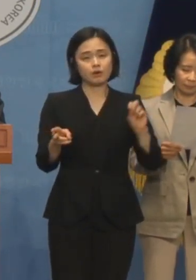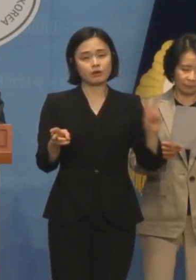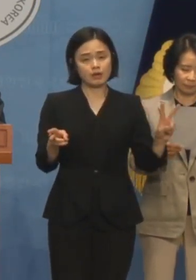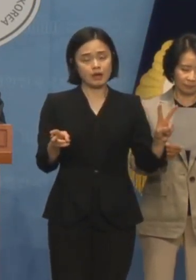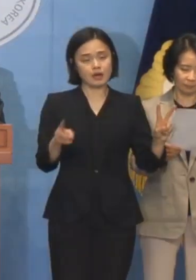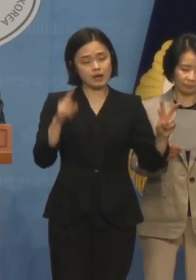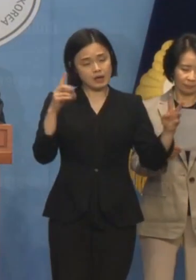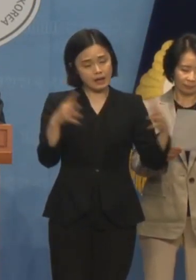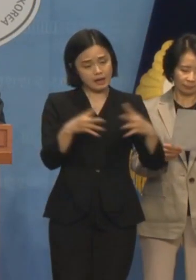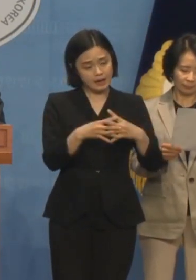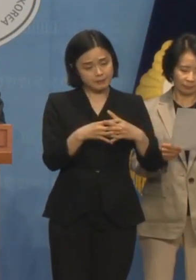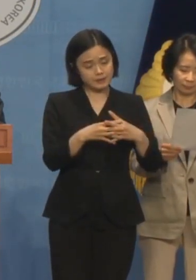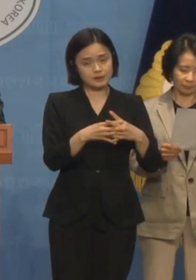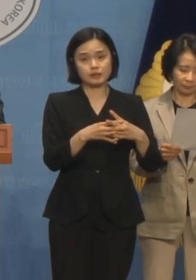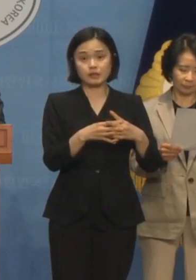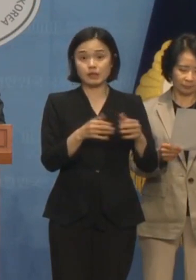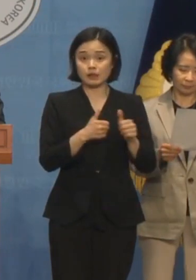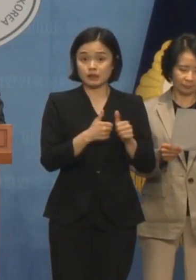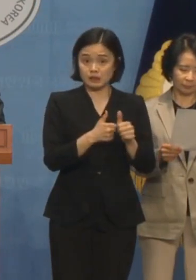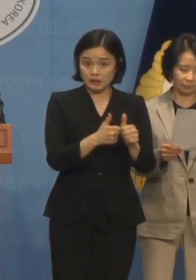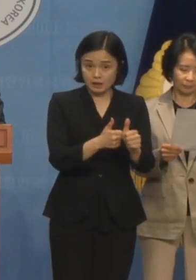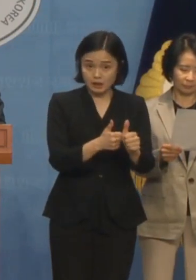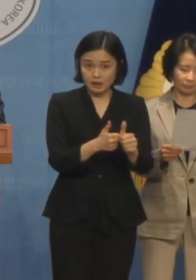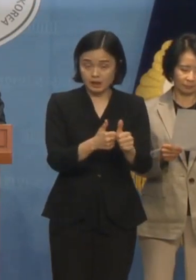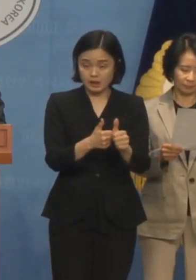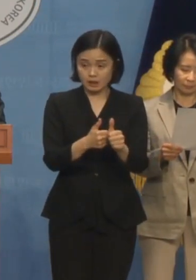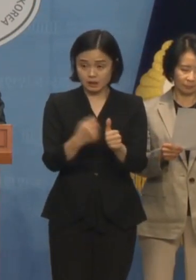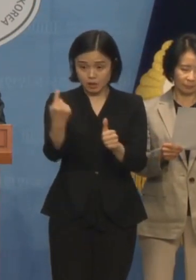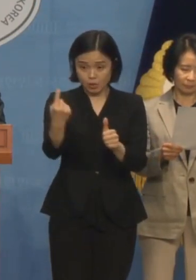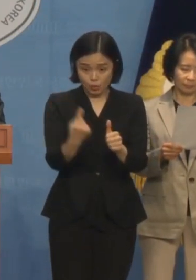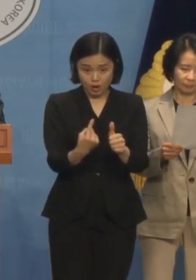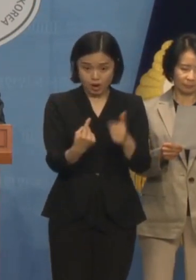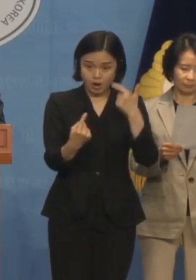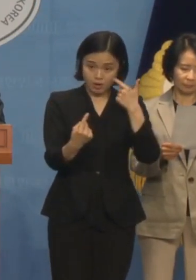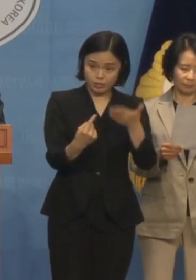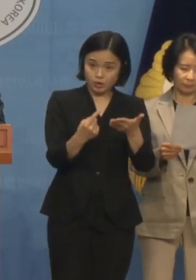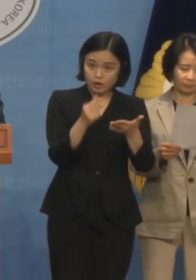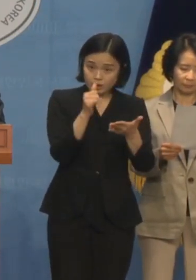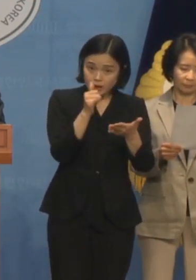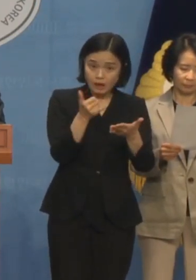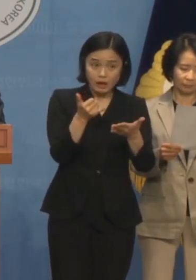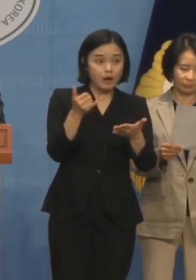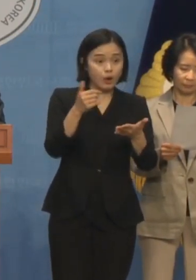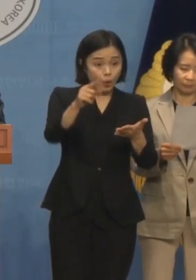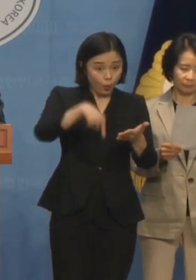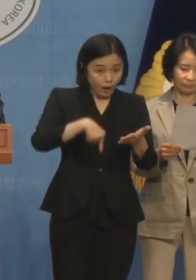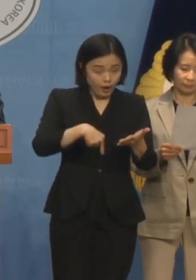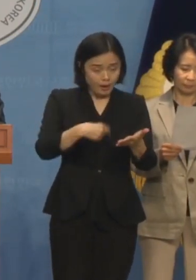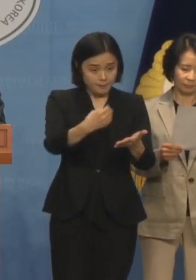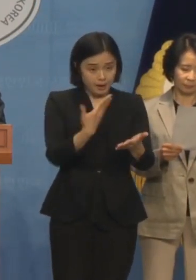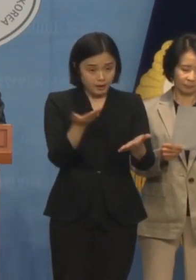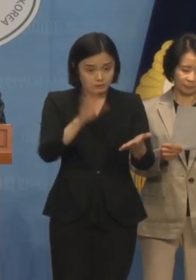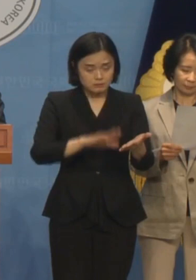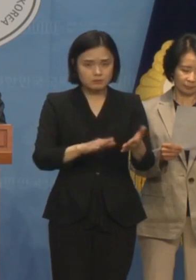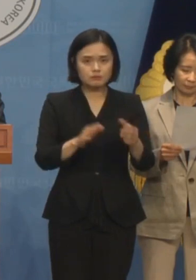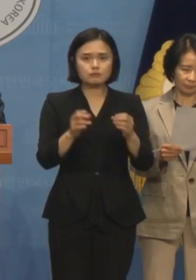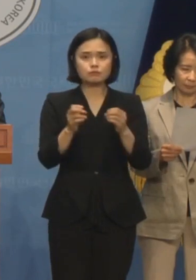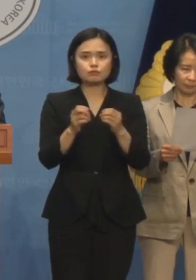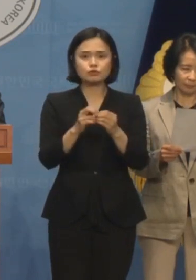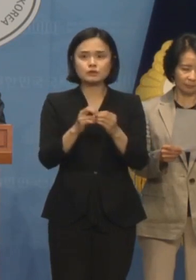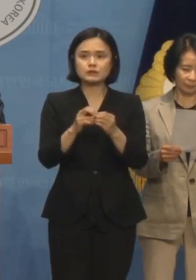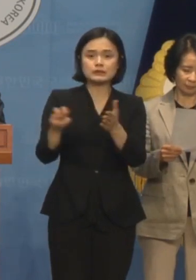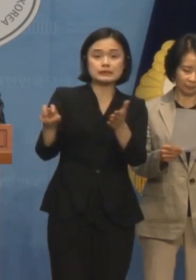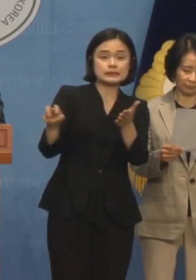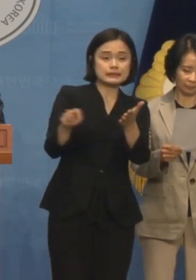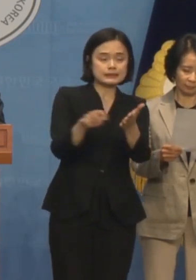불렀지만 정작 KBS 사장은 문자로 국회에 불참을 통보했습니다. 그때 민주당은 아무런 문제도